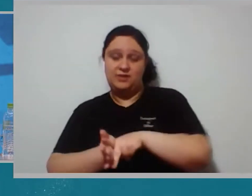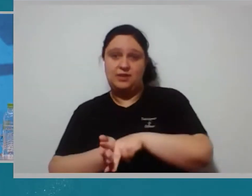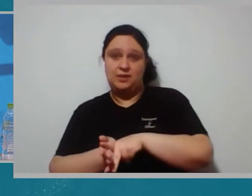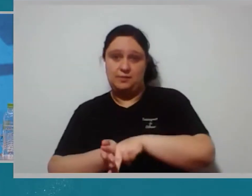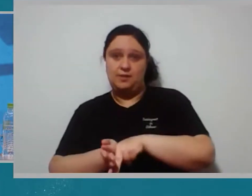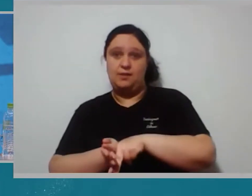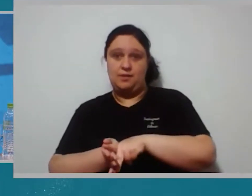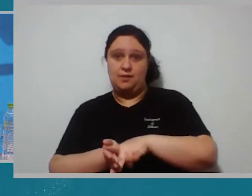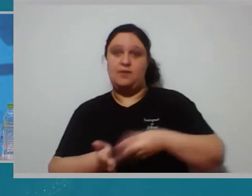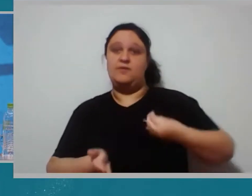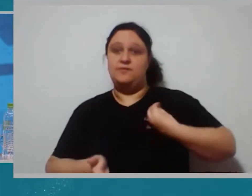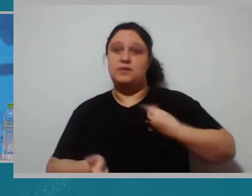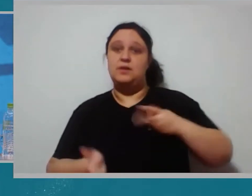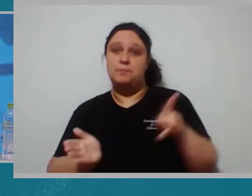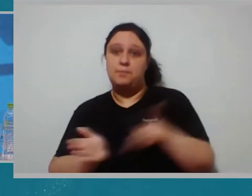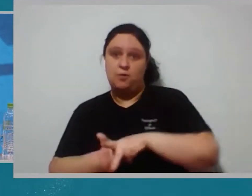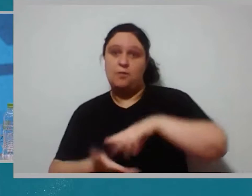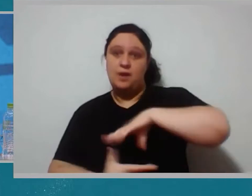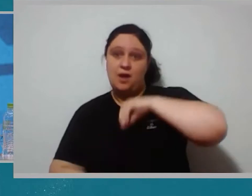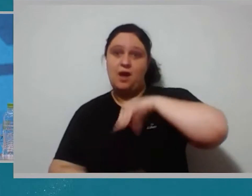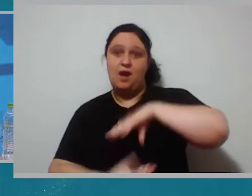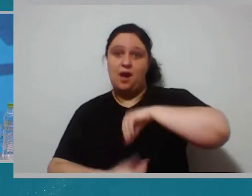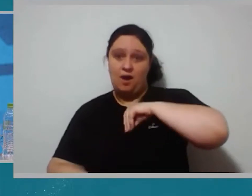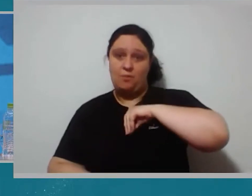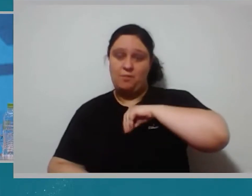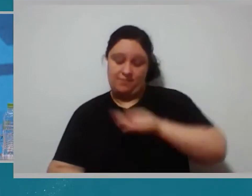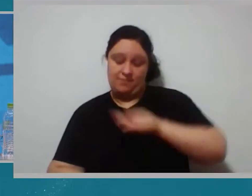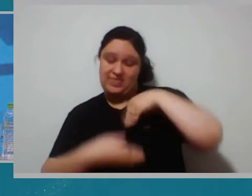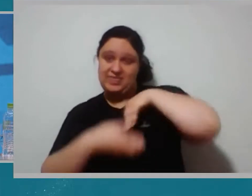da alma é aliado a ele.